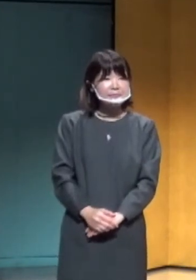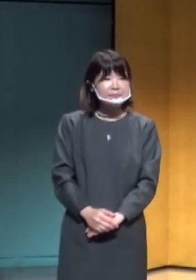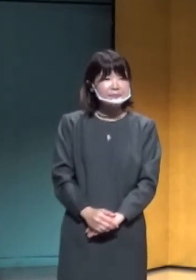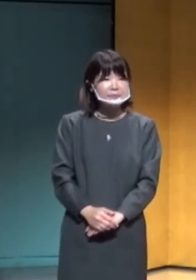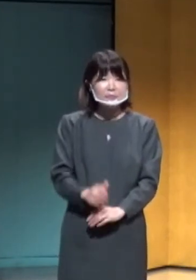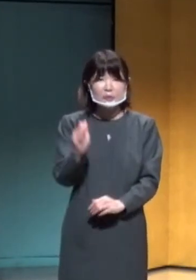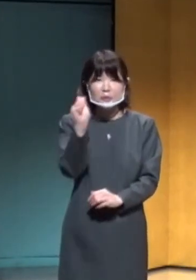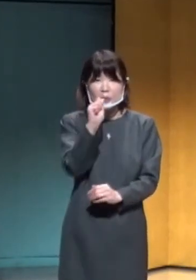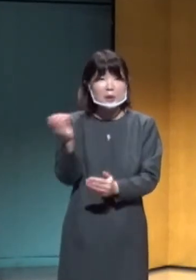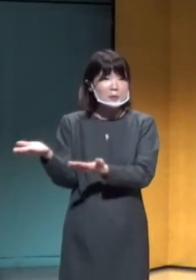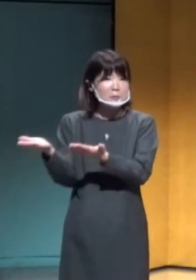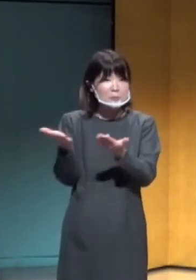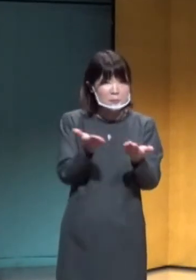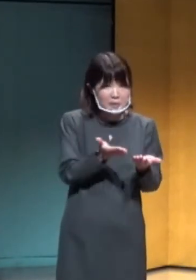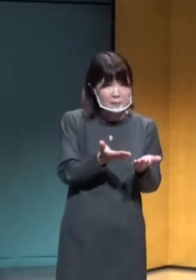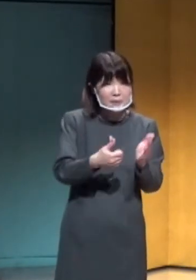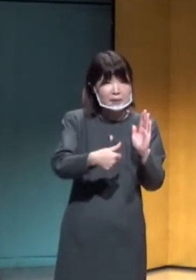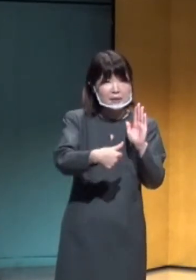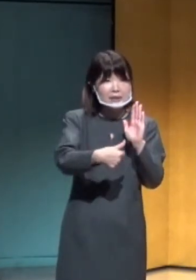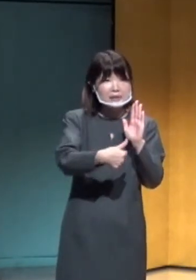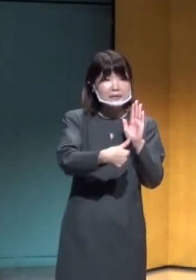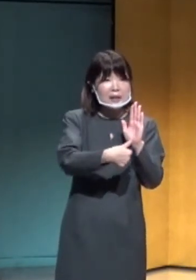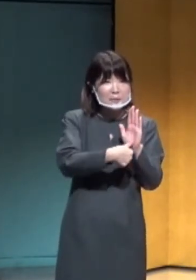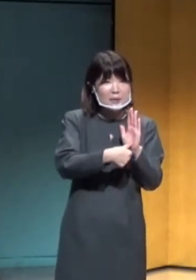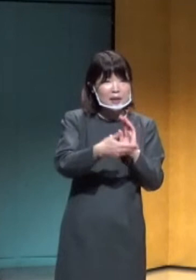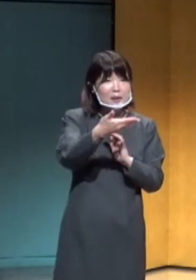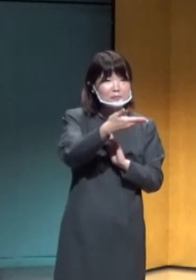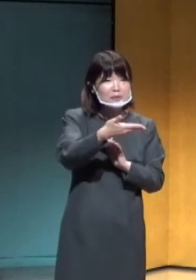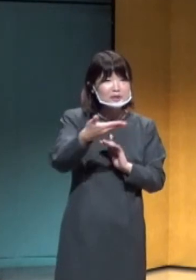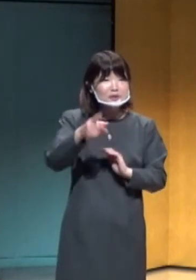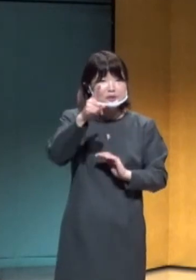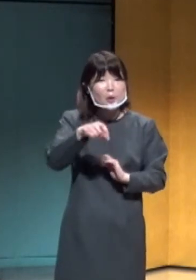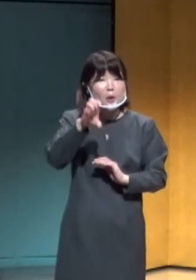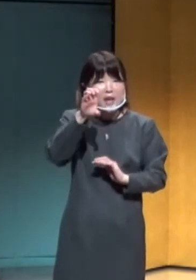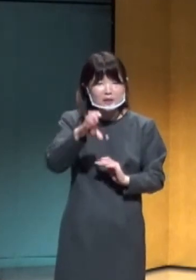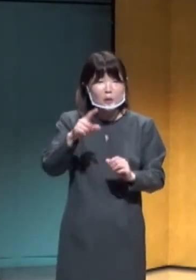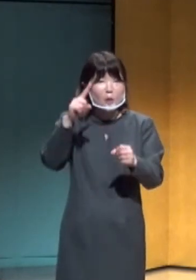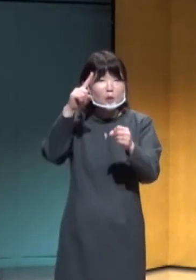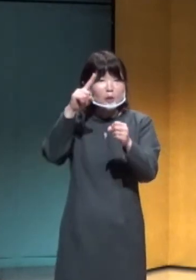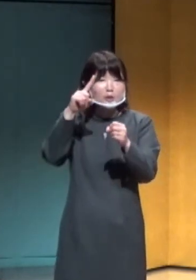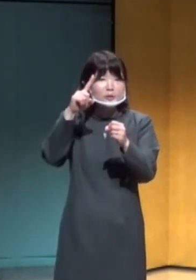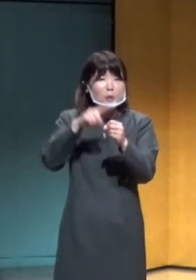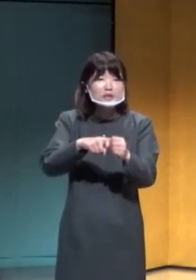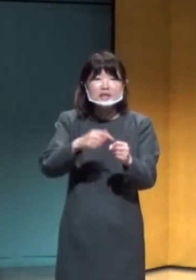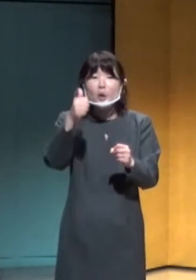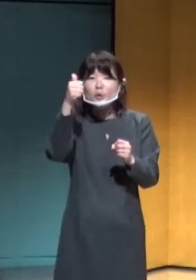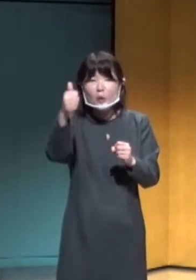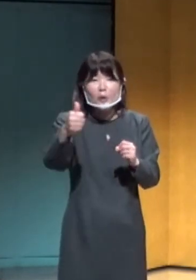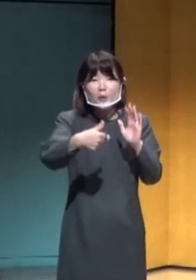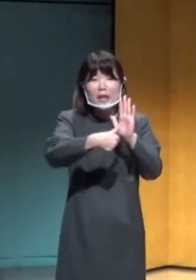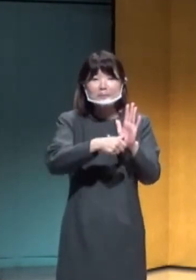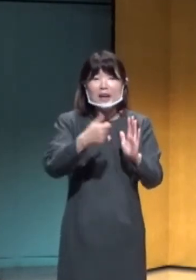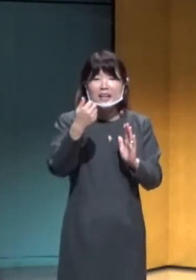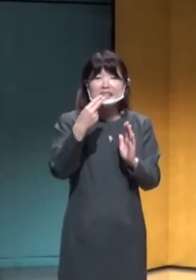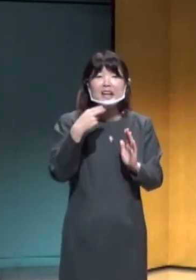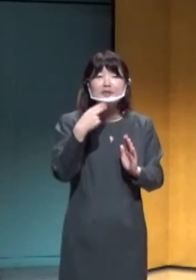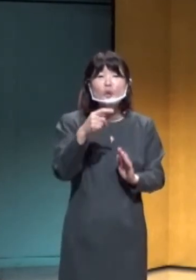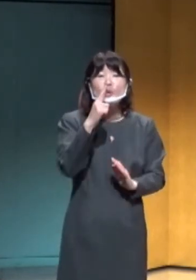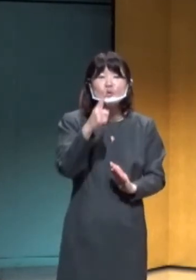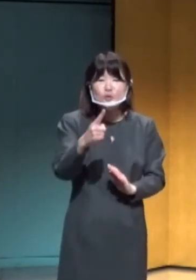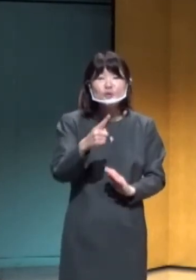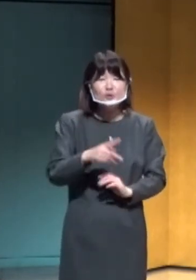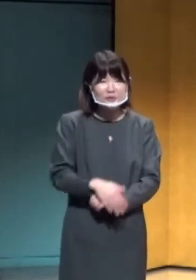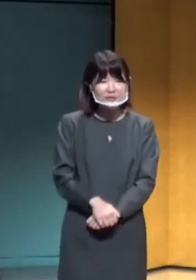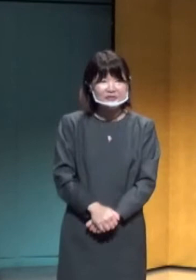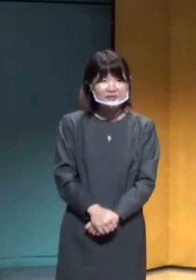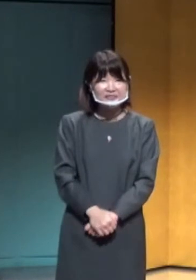きました、私水の上虎の年ごとでございます、斉藤と申します。よろしくお願い申し上げます。